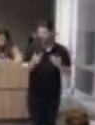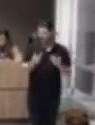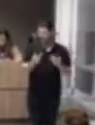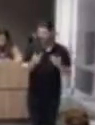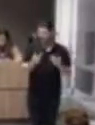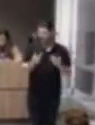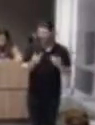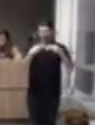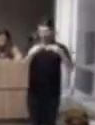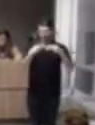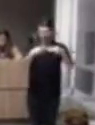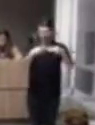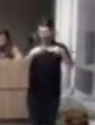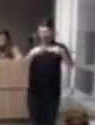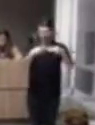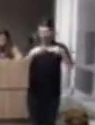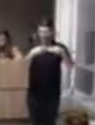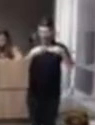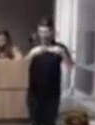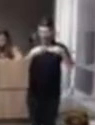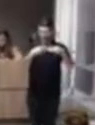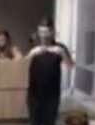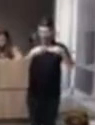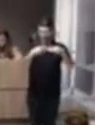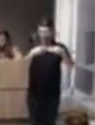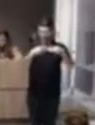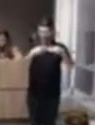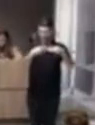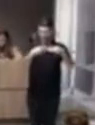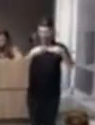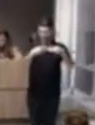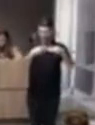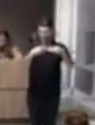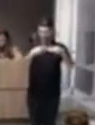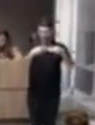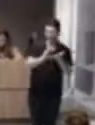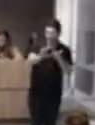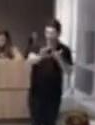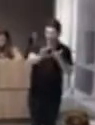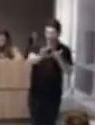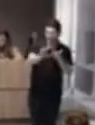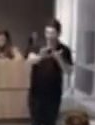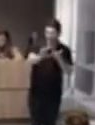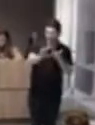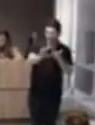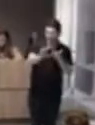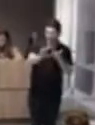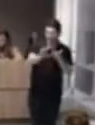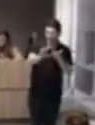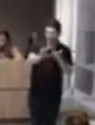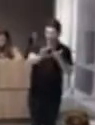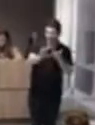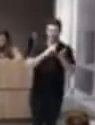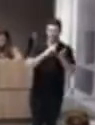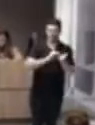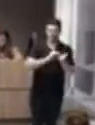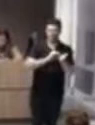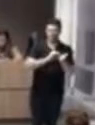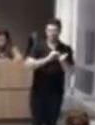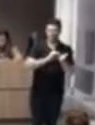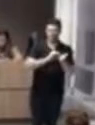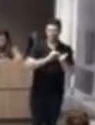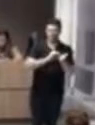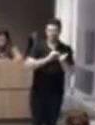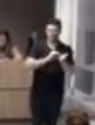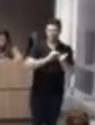Ministério da Saúde não conhece muito bem, se aumenta recursos para hospitais que não se conhecem, enquanto o crescimento da pasta da Coordenação Nacional de